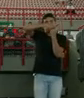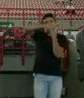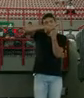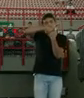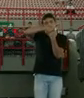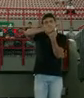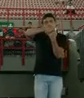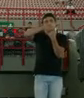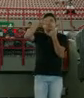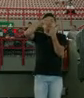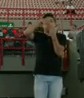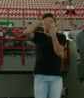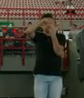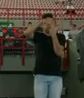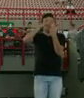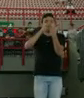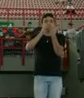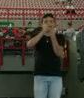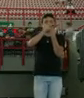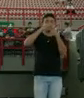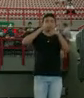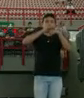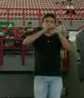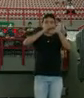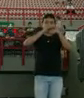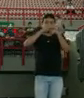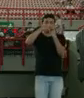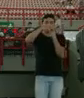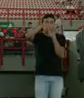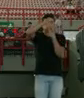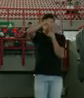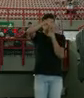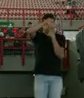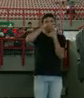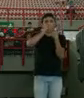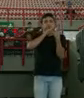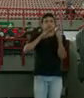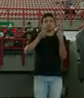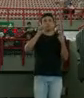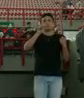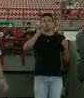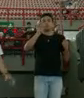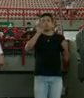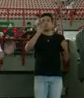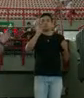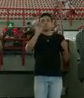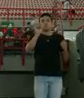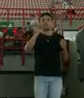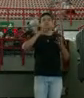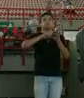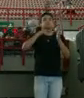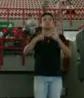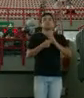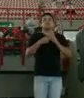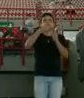E causa uma doença reumática inflamatória chamada de quê? Gota. O que é